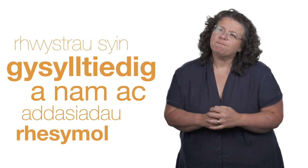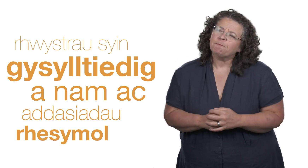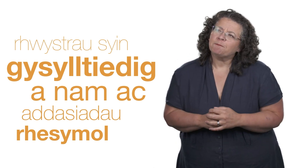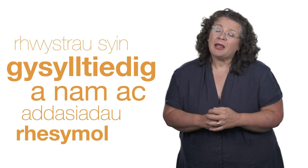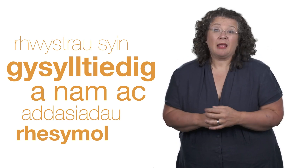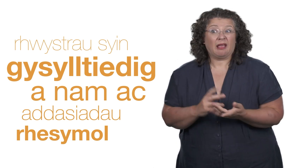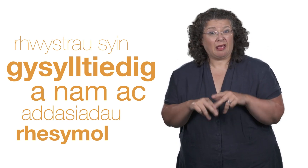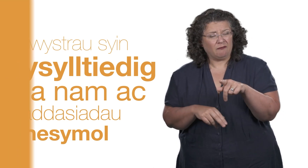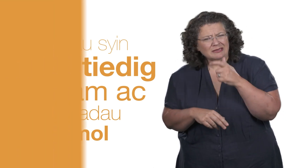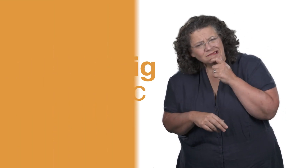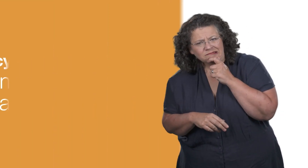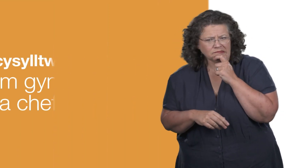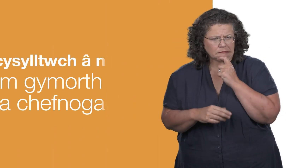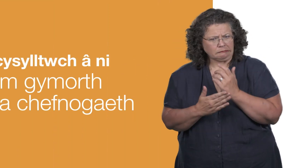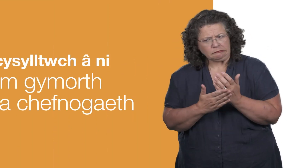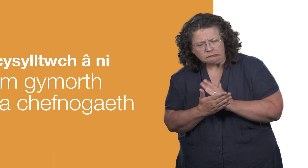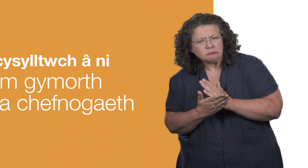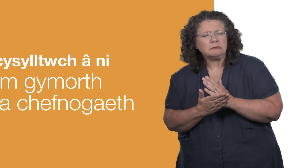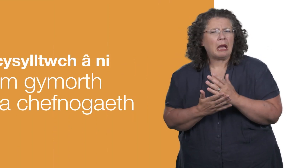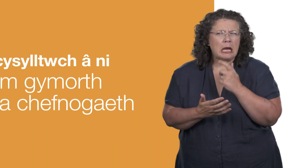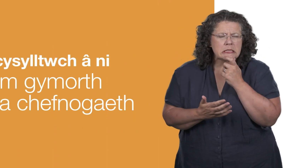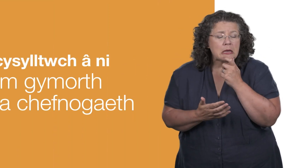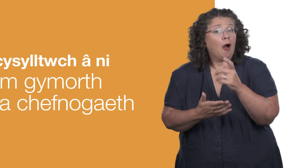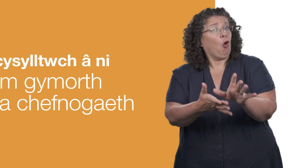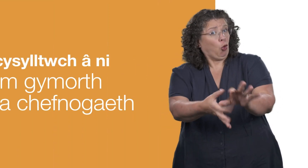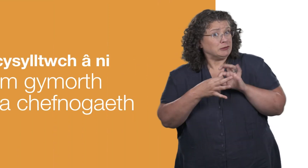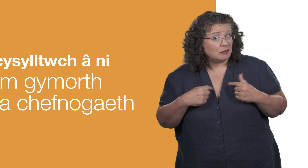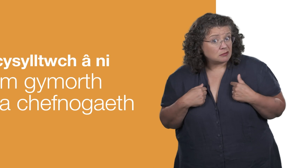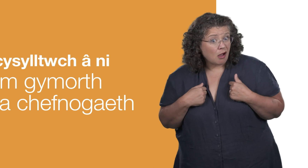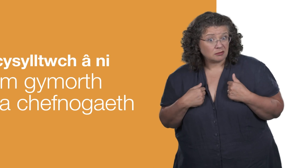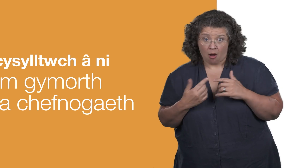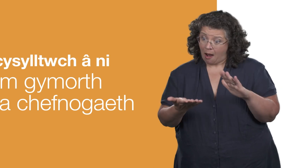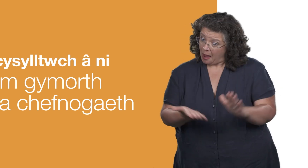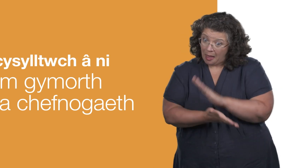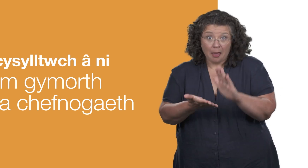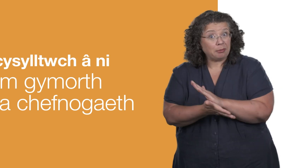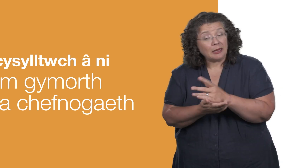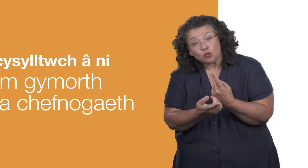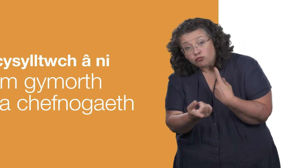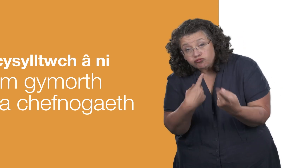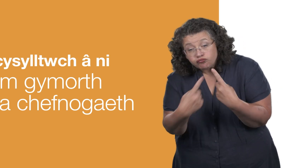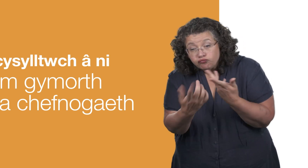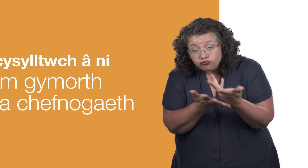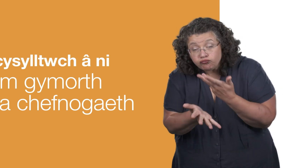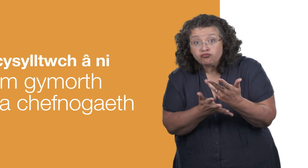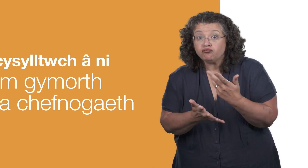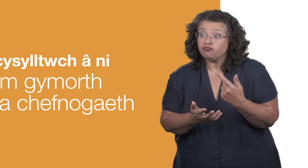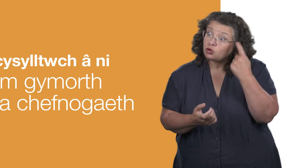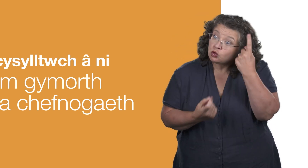hynny. Os ydych chi'n ansicr am hyn, cysylltwch â ni a byddwn yn hapus i drafod a